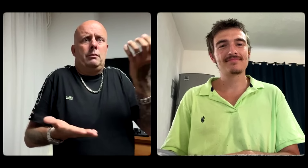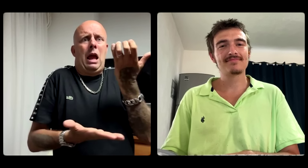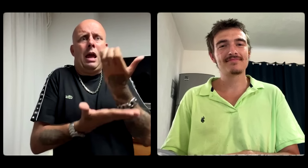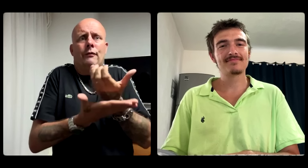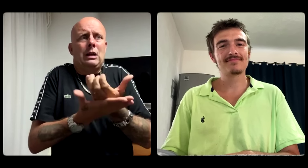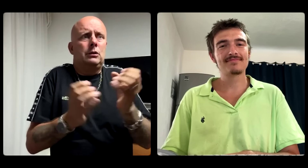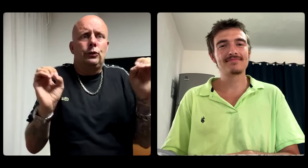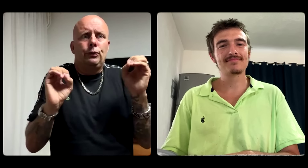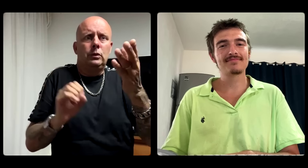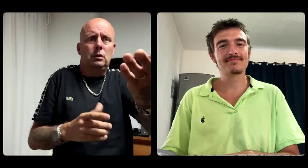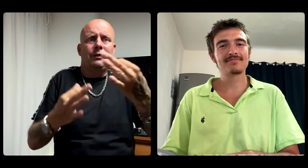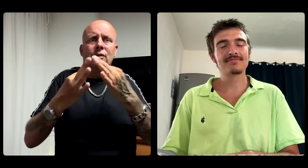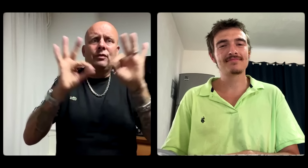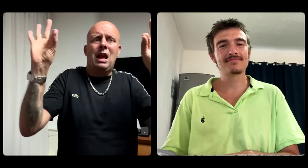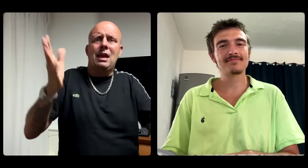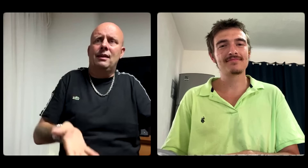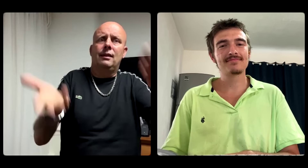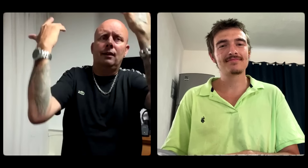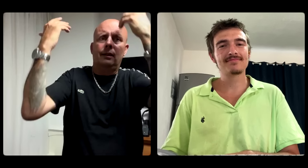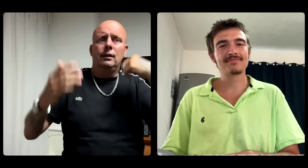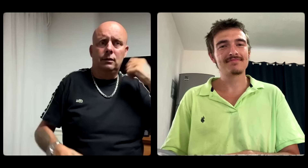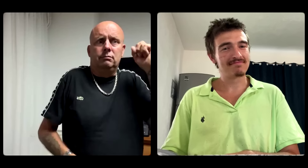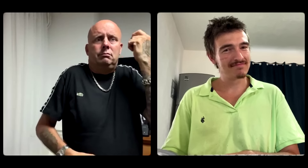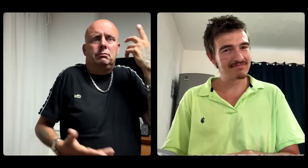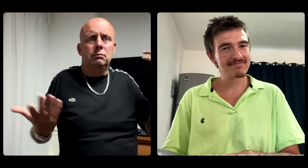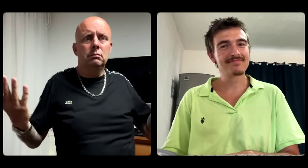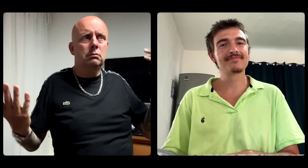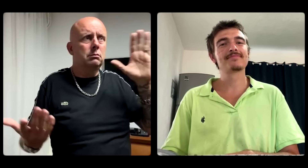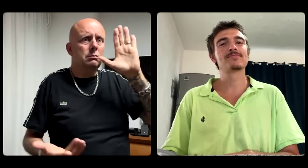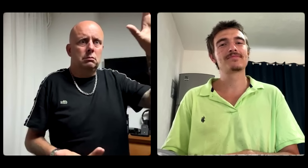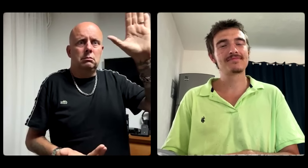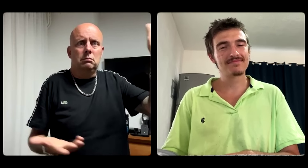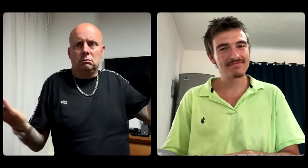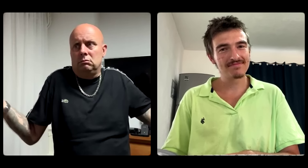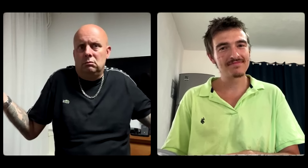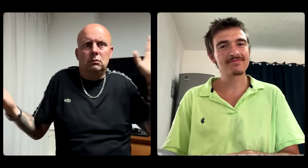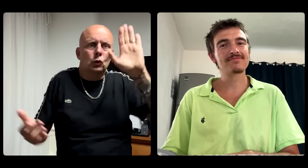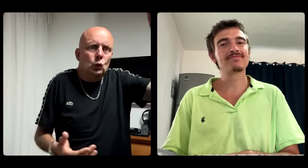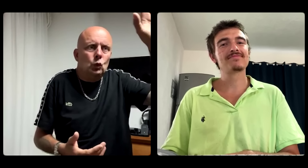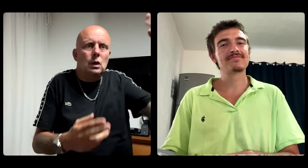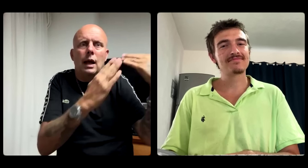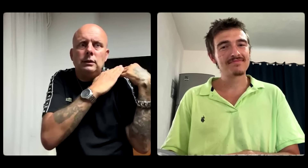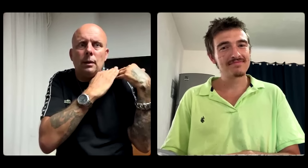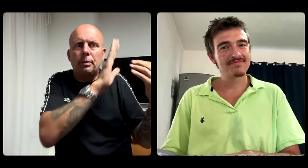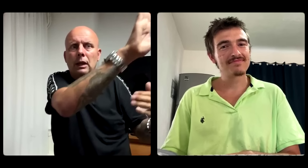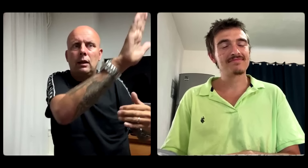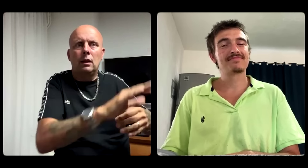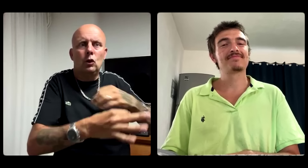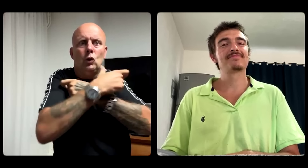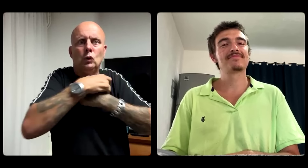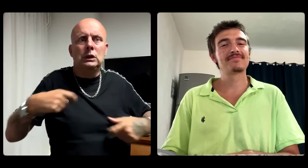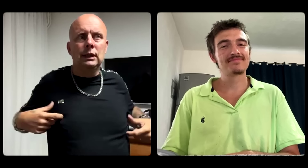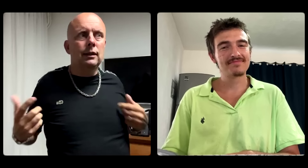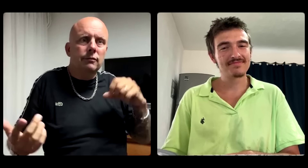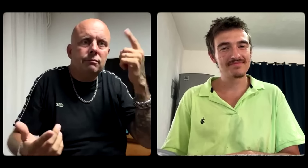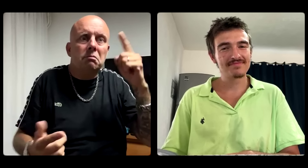Ik zei ook tegen jou het eerste appje van die vraagt me maar je kan op zich best wel gaan appen nu. Weet je dat nog? Ik